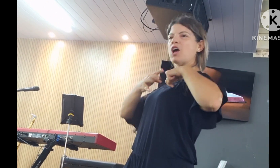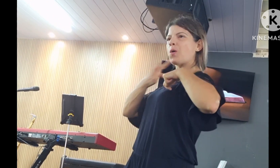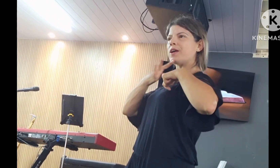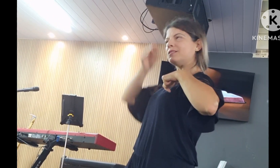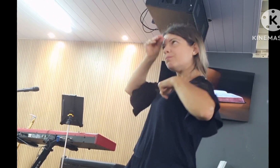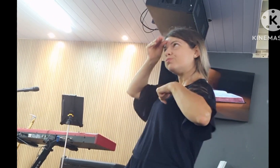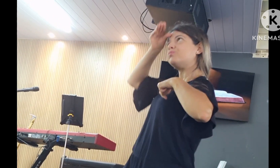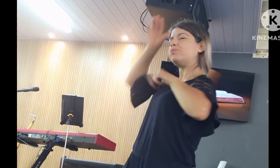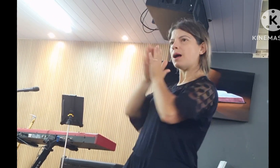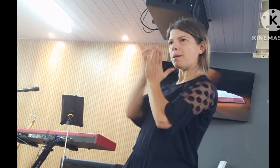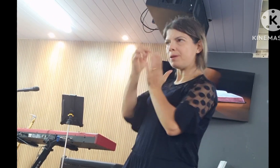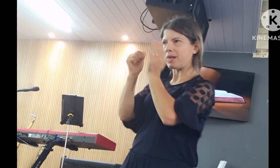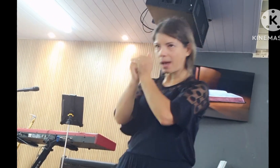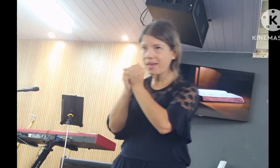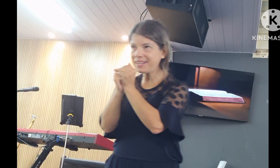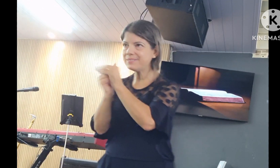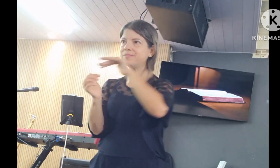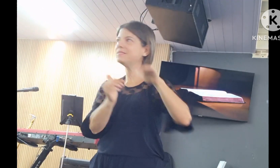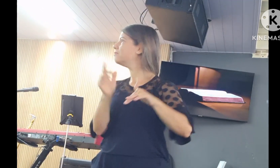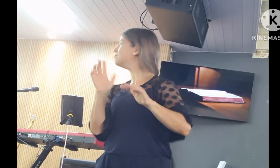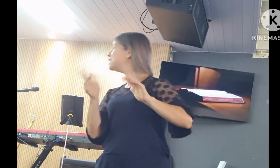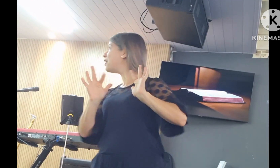vamos encerrar, que já deu o nosso tempo.